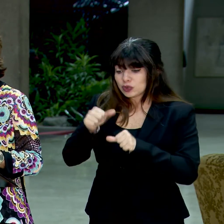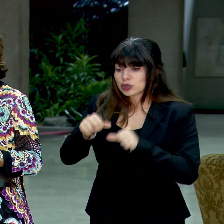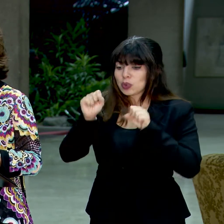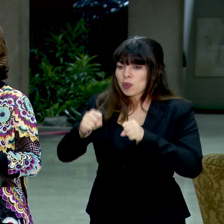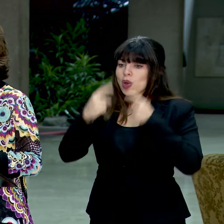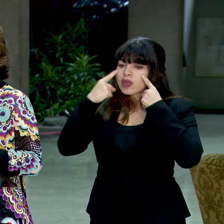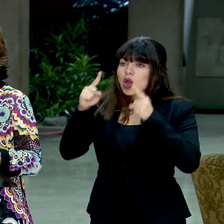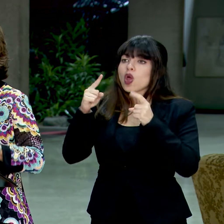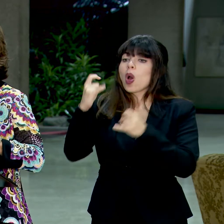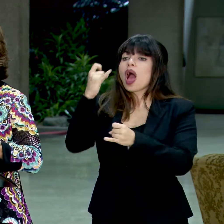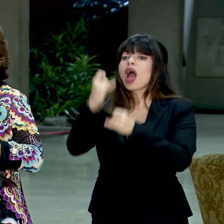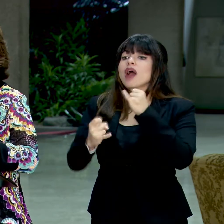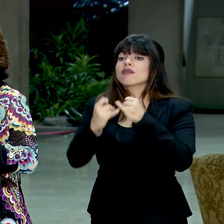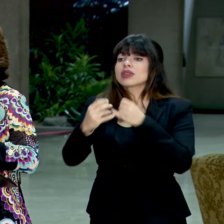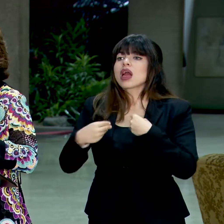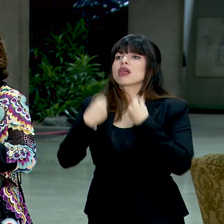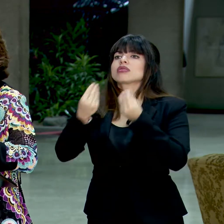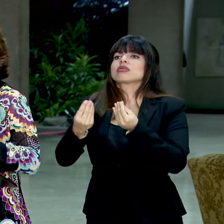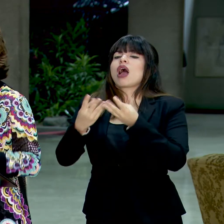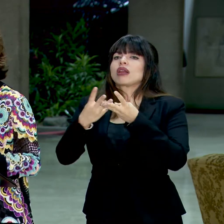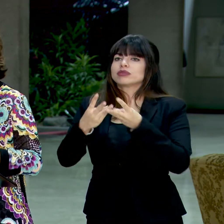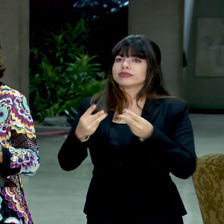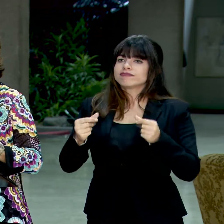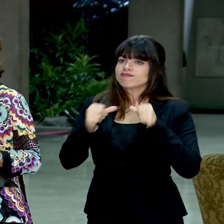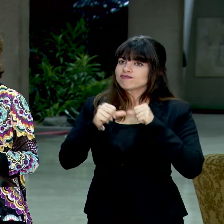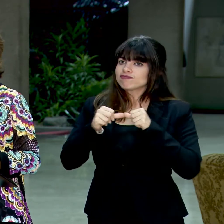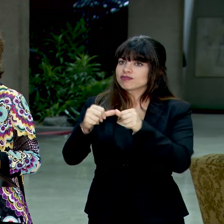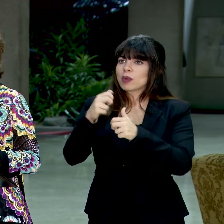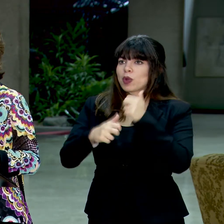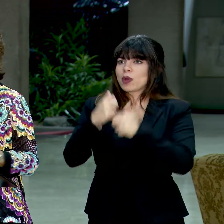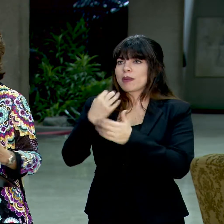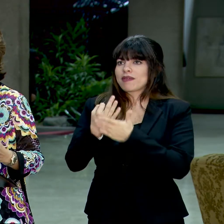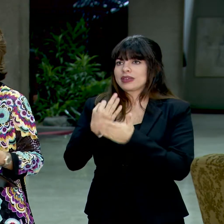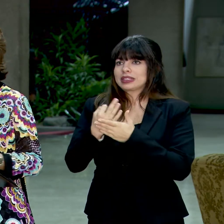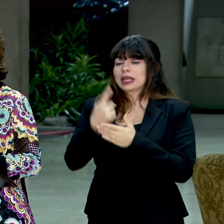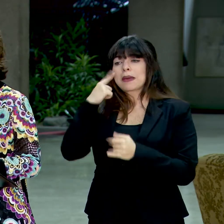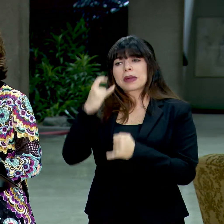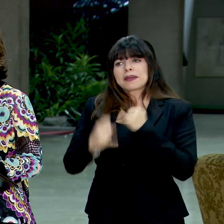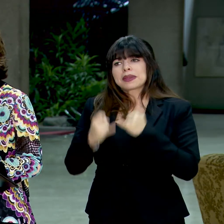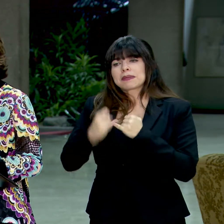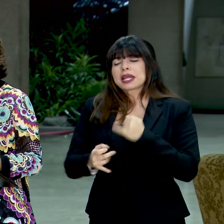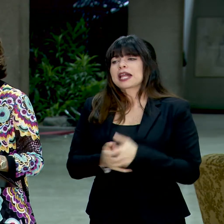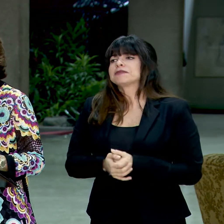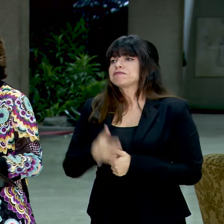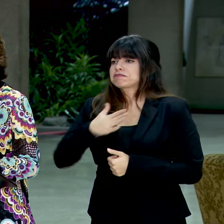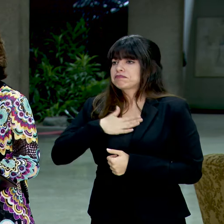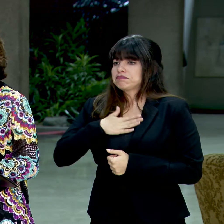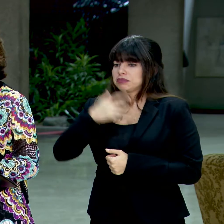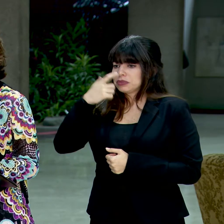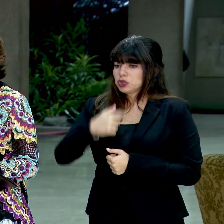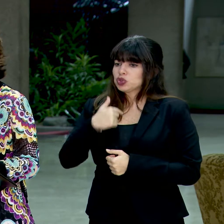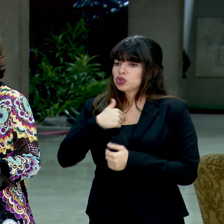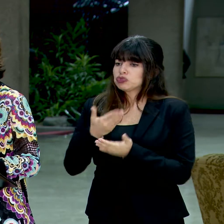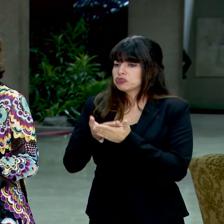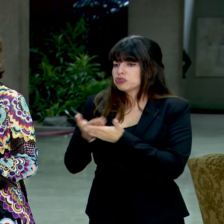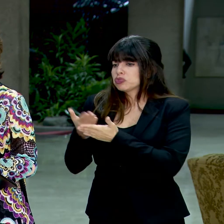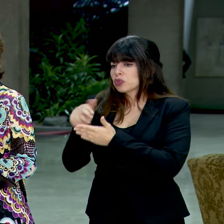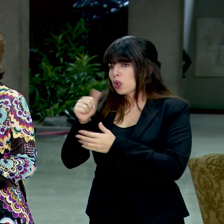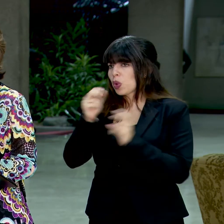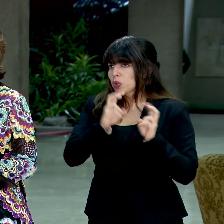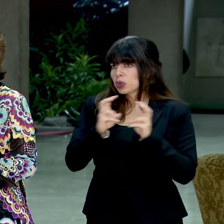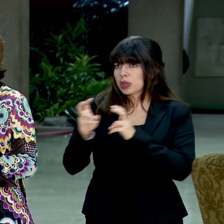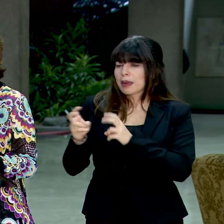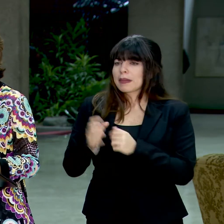logren finalmente darle una salida sostenida al problema fiscal. Y ya para finalizar, en mi caso puse otros temas sobre la